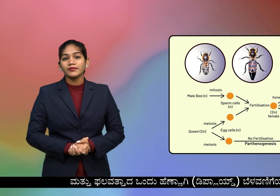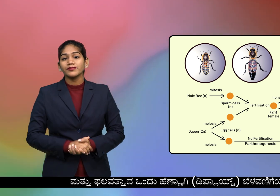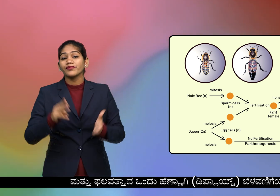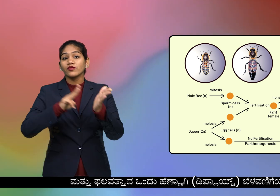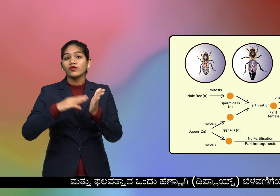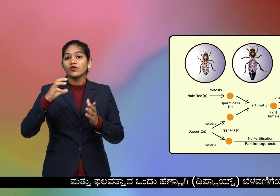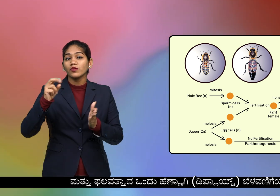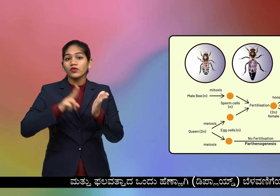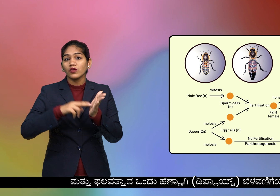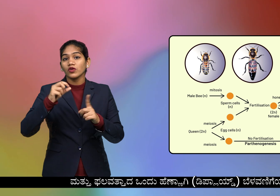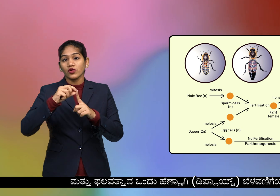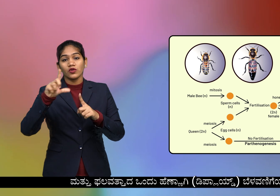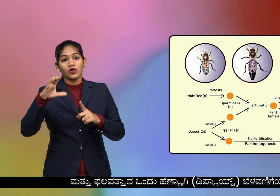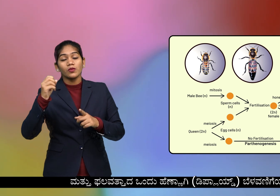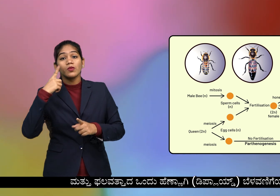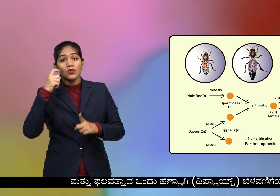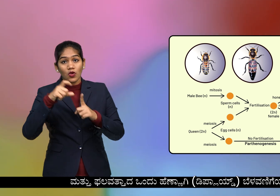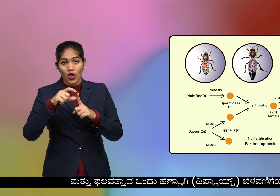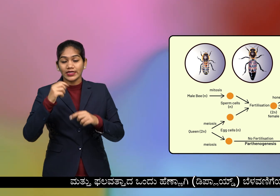ಮತ್ತು ಫಲವತ್ತಾದ ಒಂದು ಹೆಣ್ಣಾಗಿ ಬೆಳವಣಿಗೆಯಾಗುತ್ತೆ.